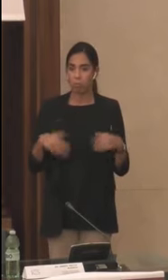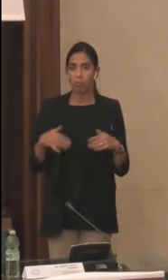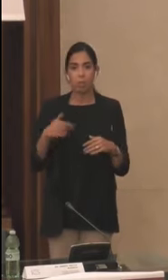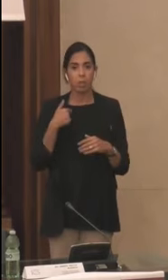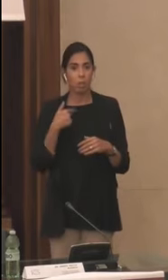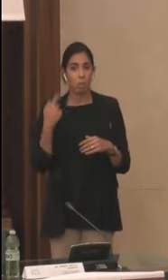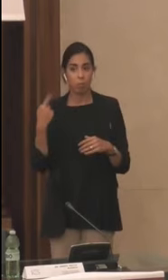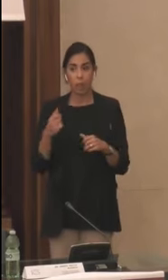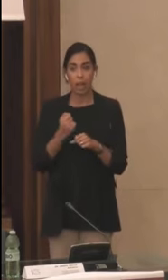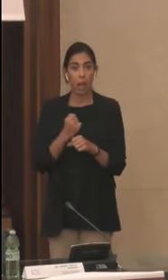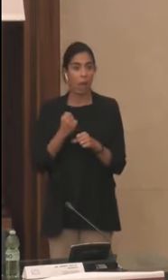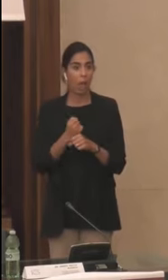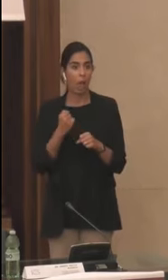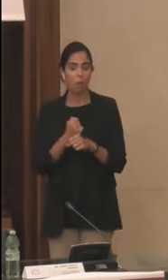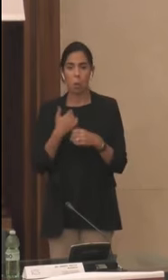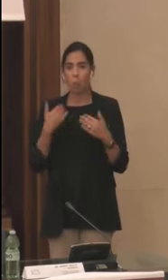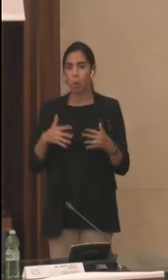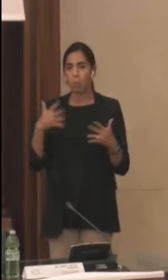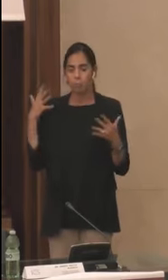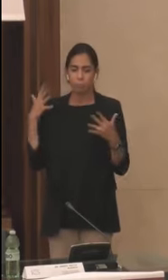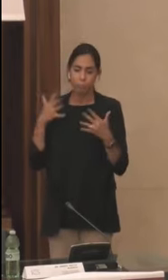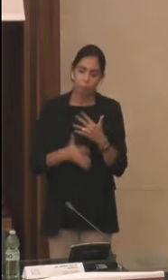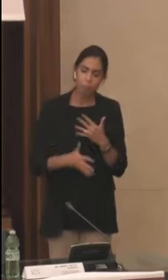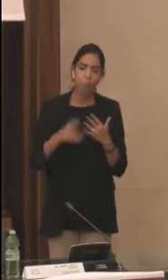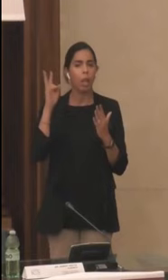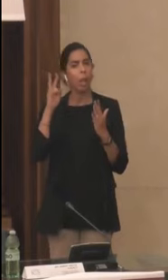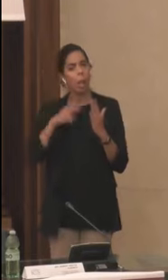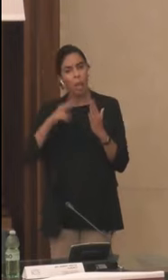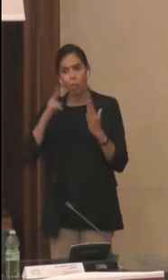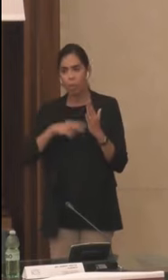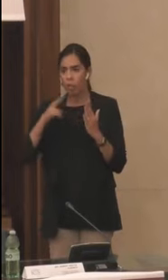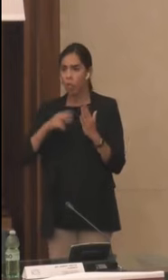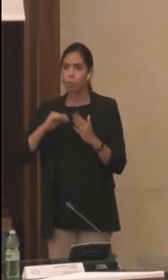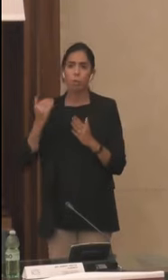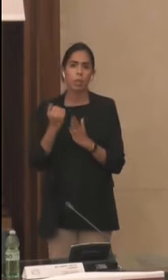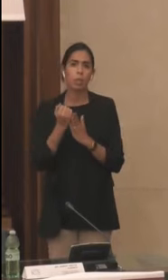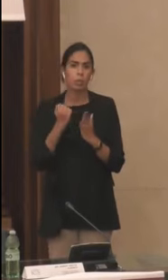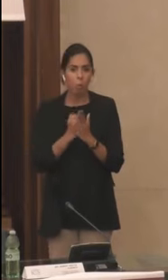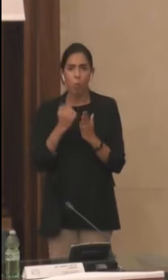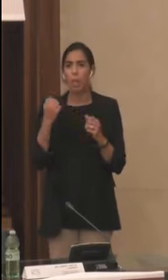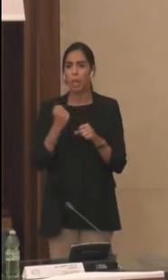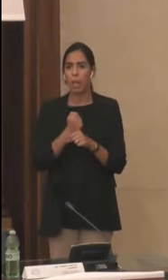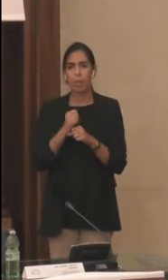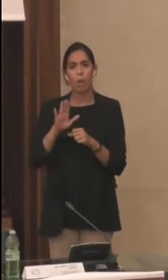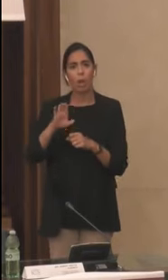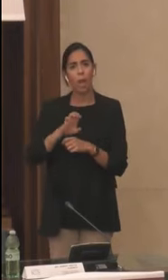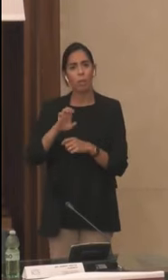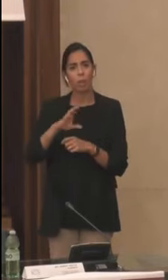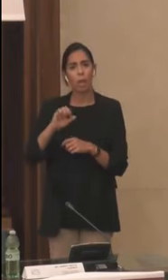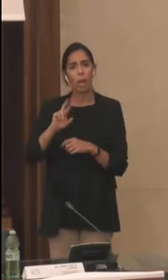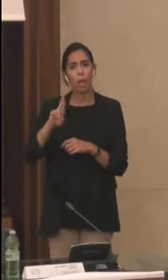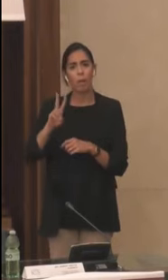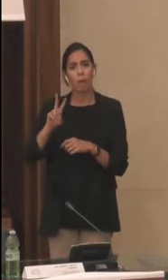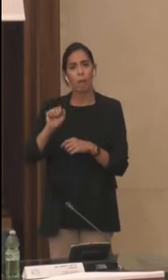amigo mío, el profesor Héctor Carvalho. También ahí está el doctor Estramesi, no sé si está todavía